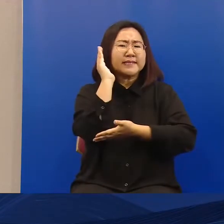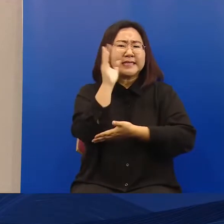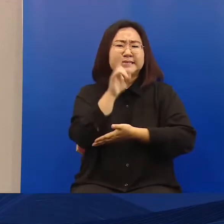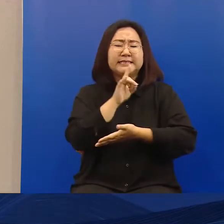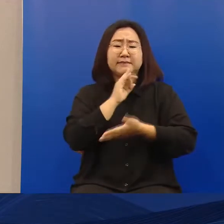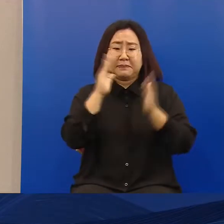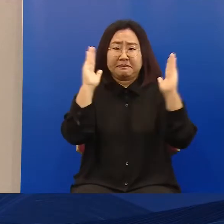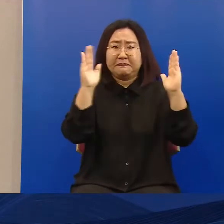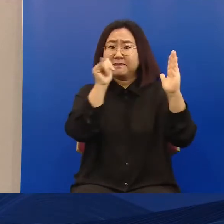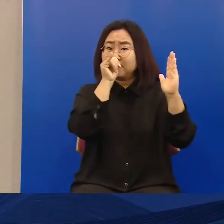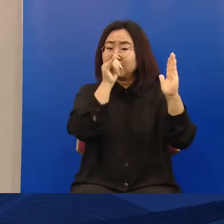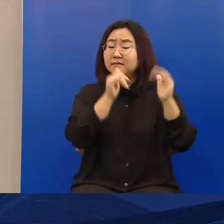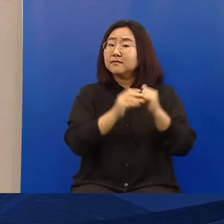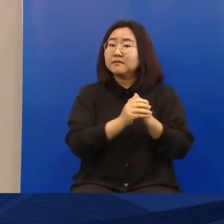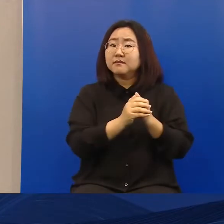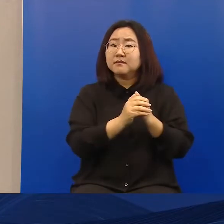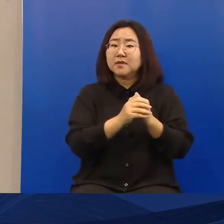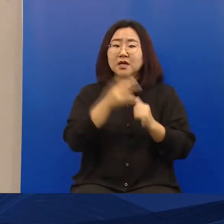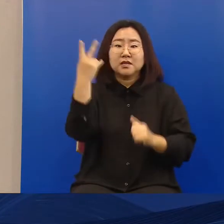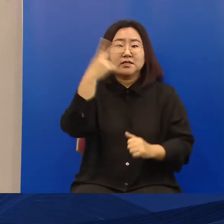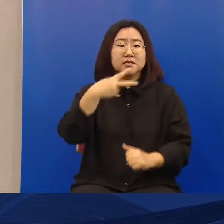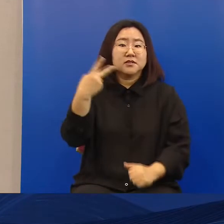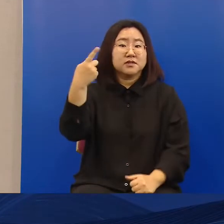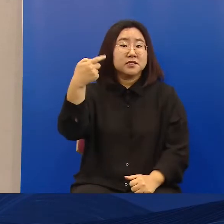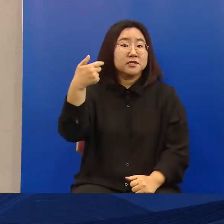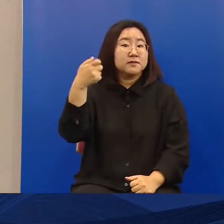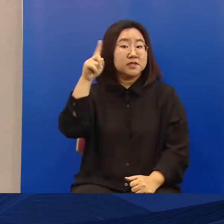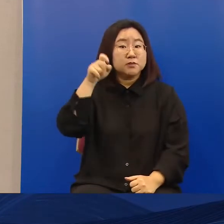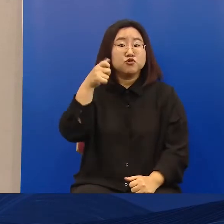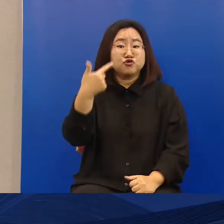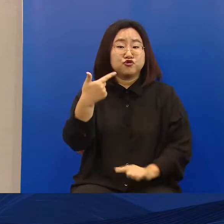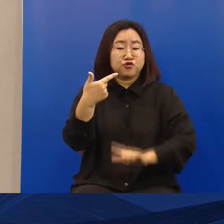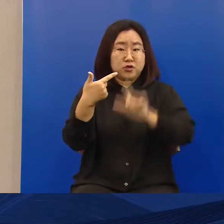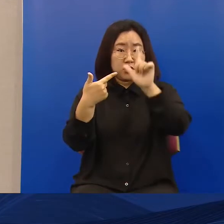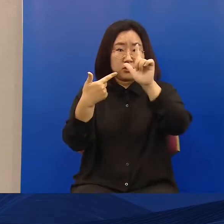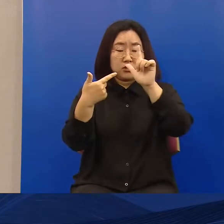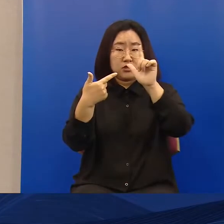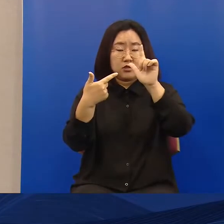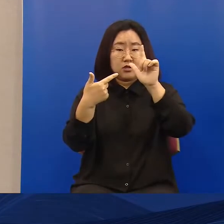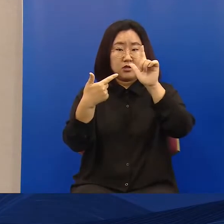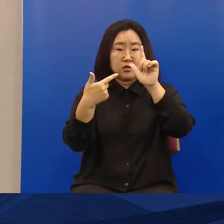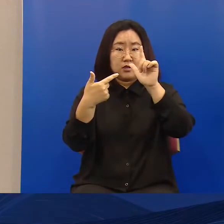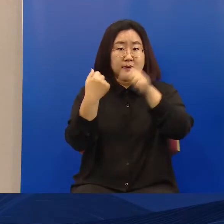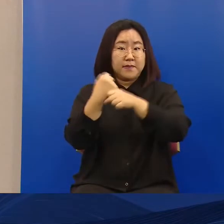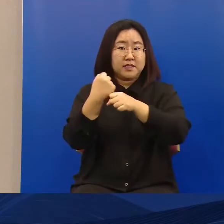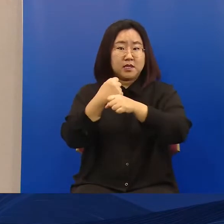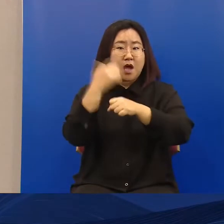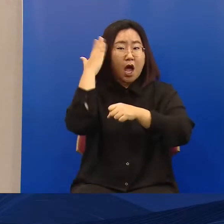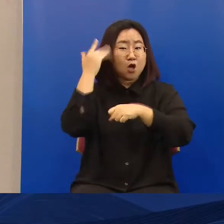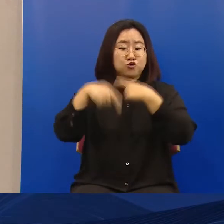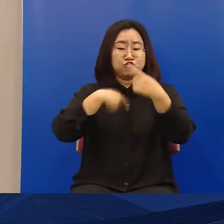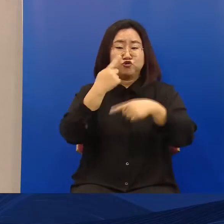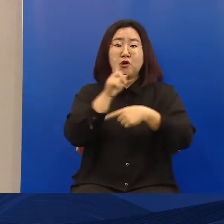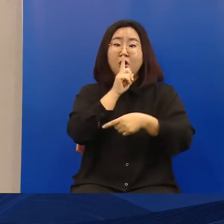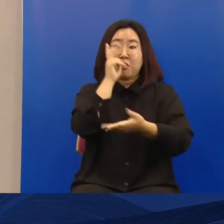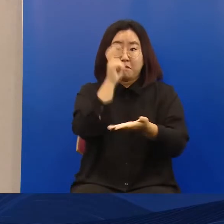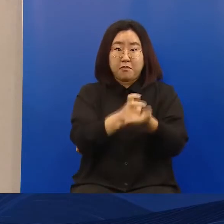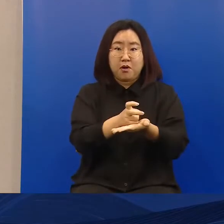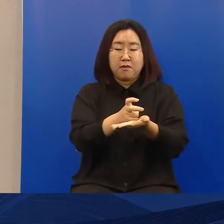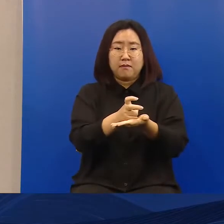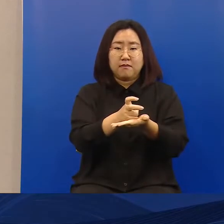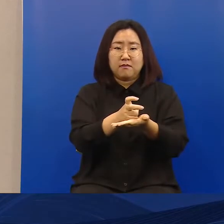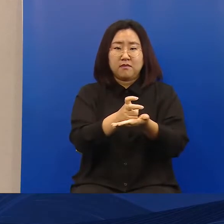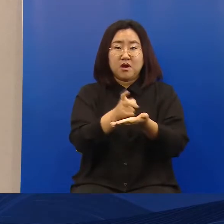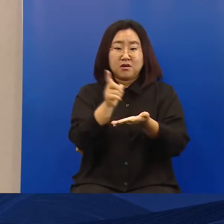이렇게 돼 있단 말이죠. 근데 2016년에 만들어진 그 한국 수화 언어법,